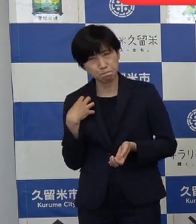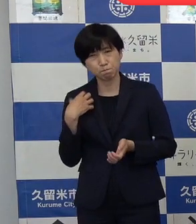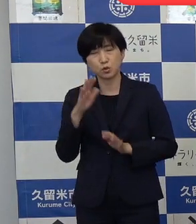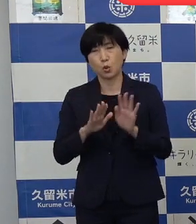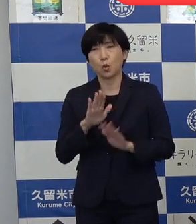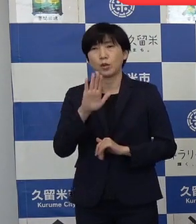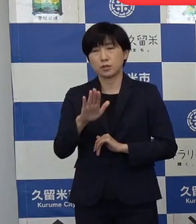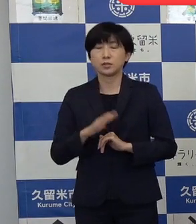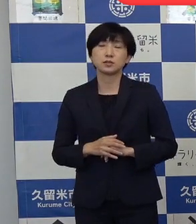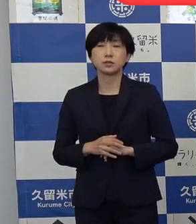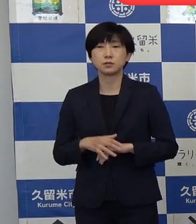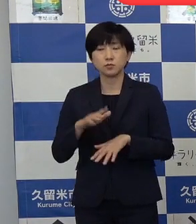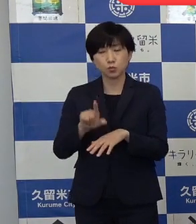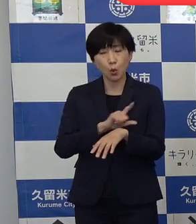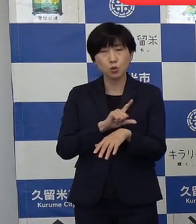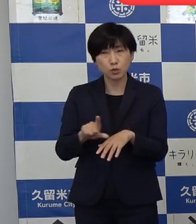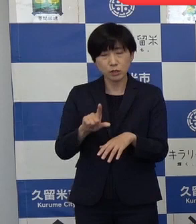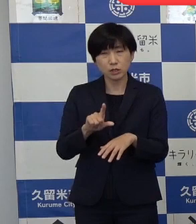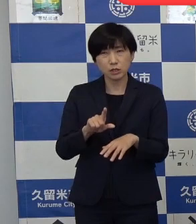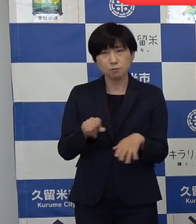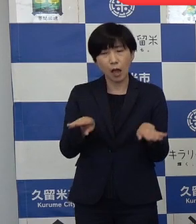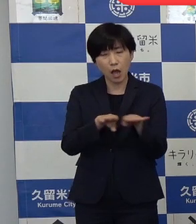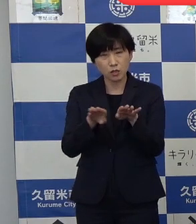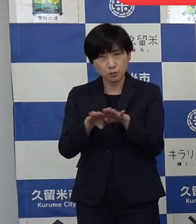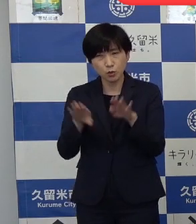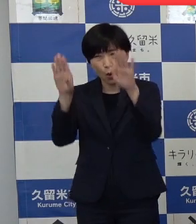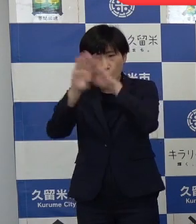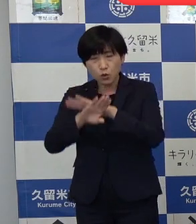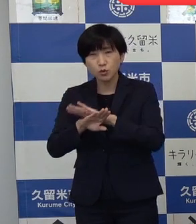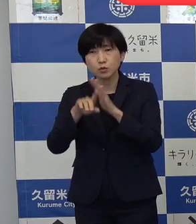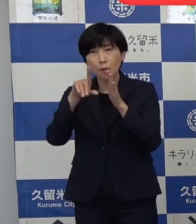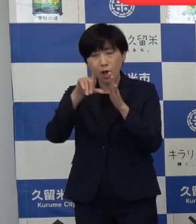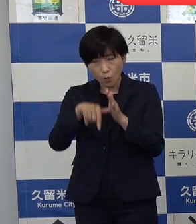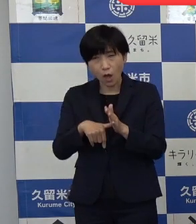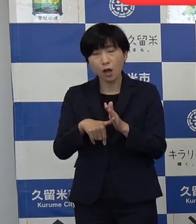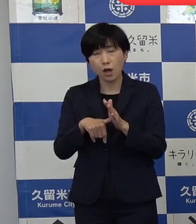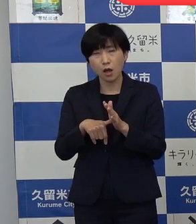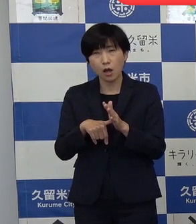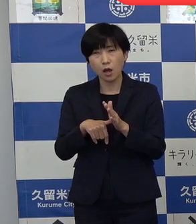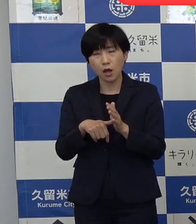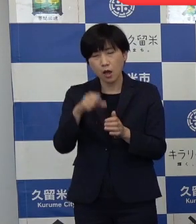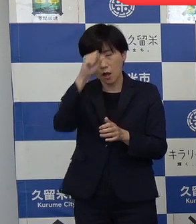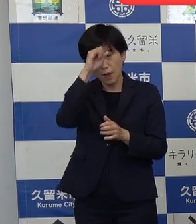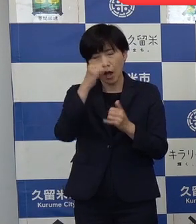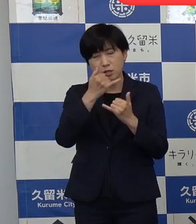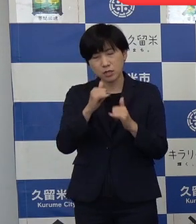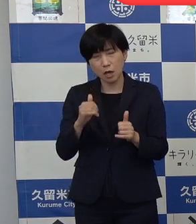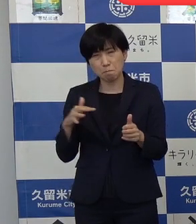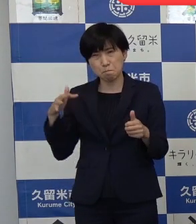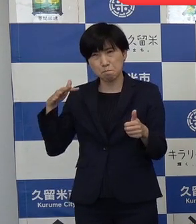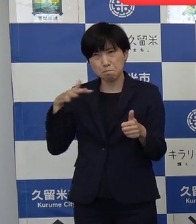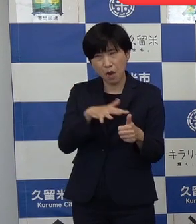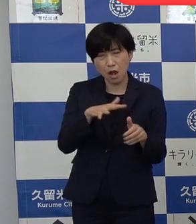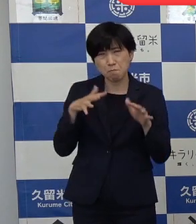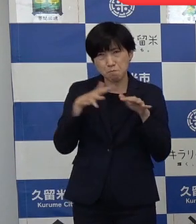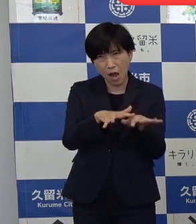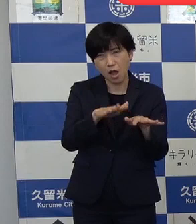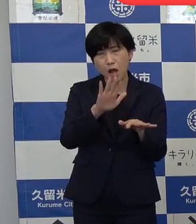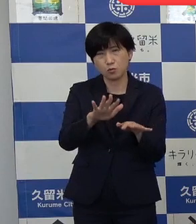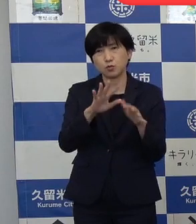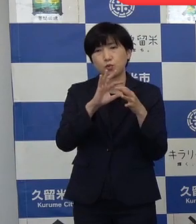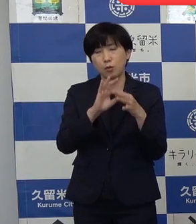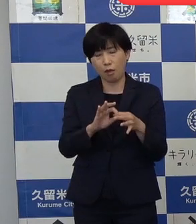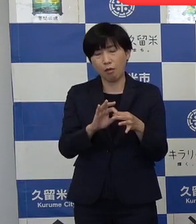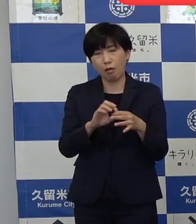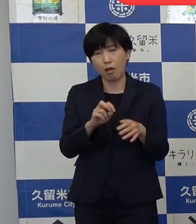。特に休日や夜間の外来は患者が集中をして診察に